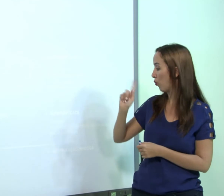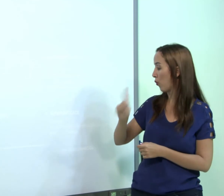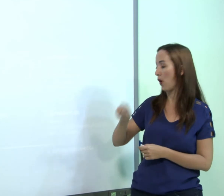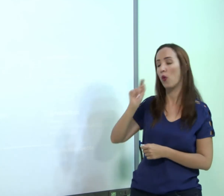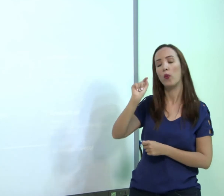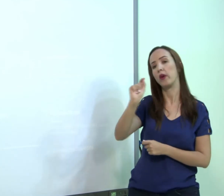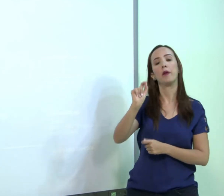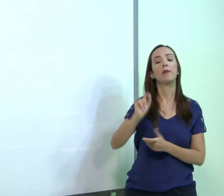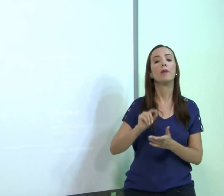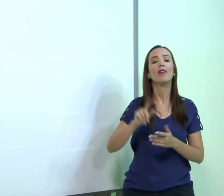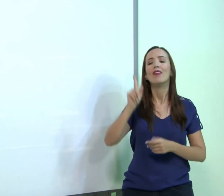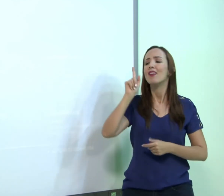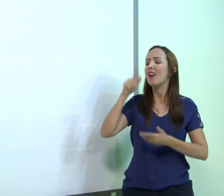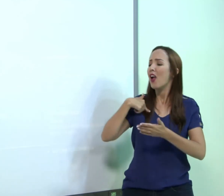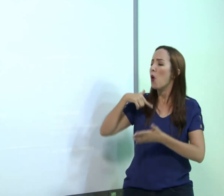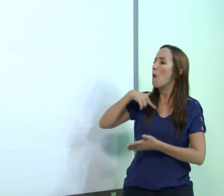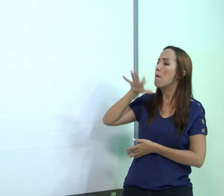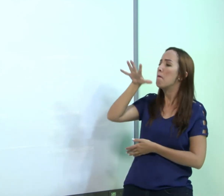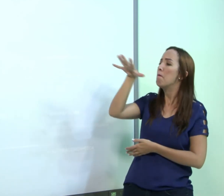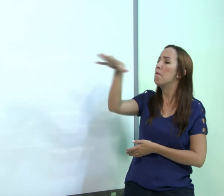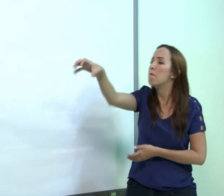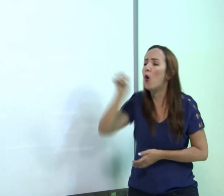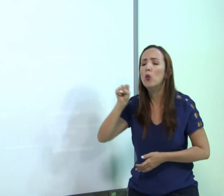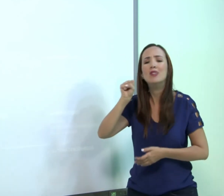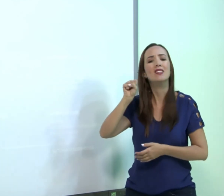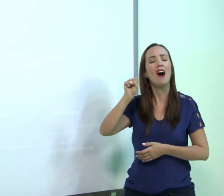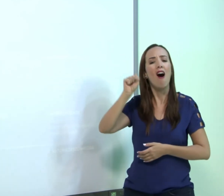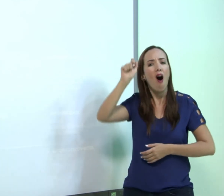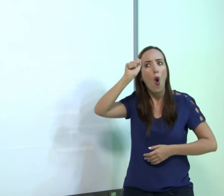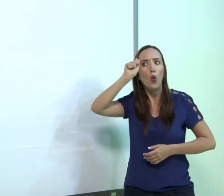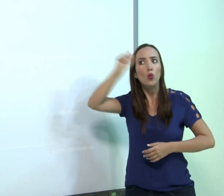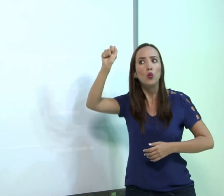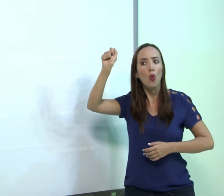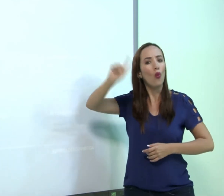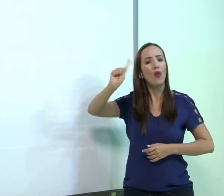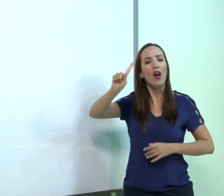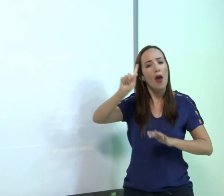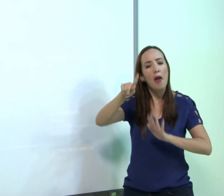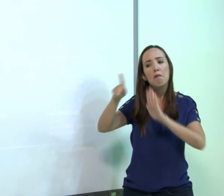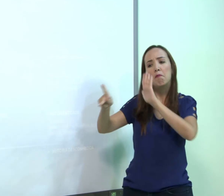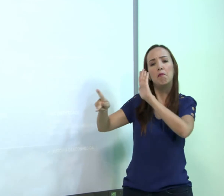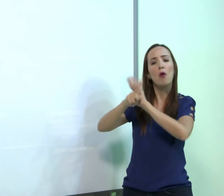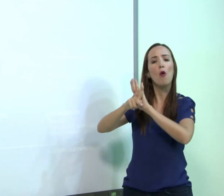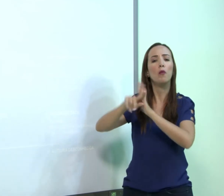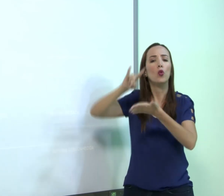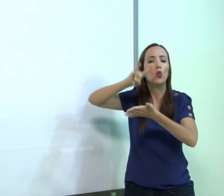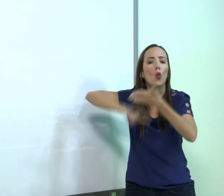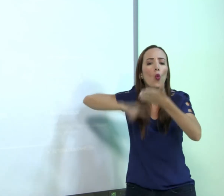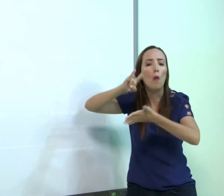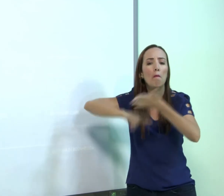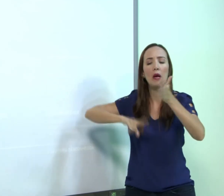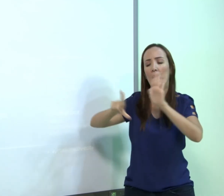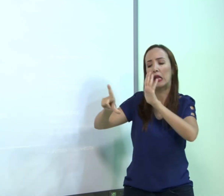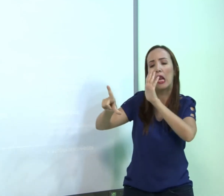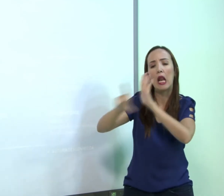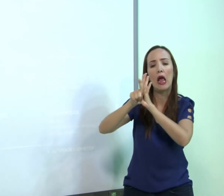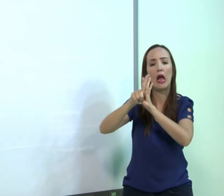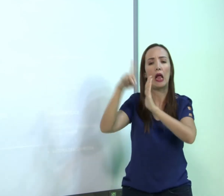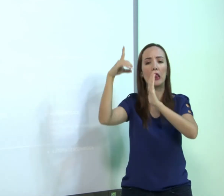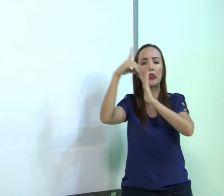Um outro exemplo agora. Se eu utilizo um documento, uma